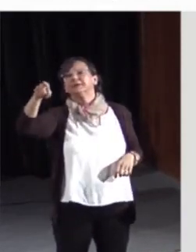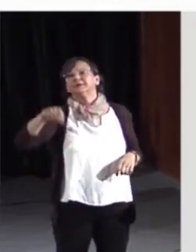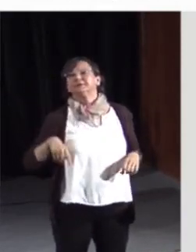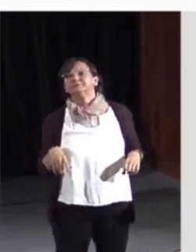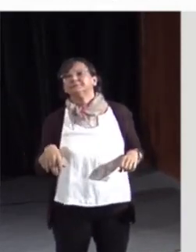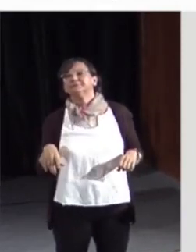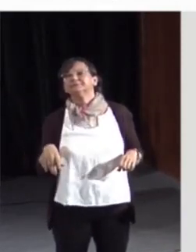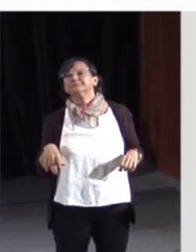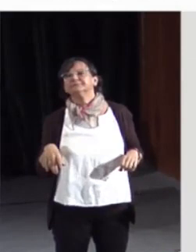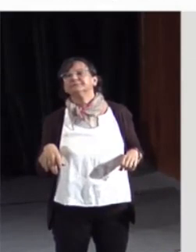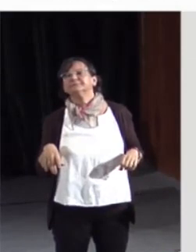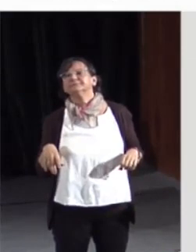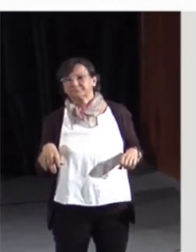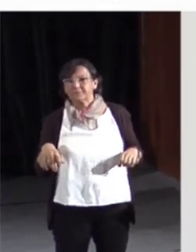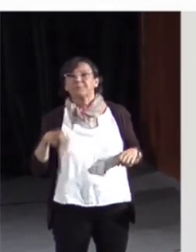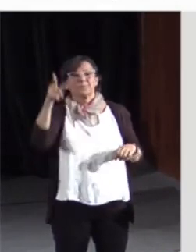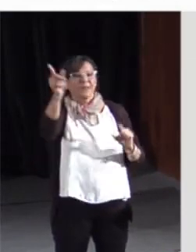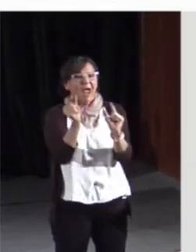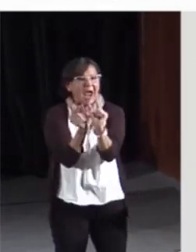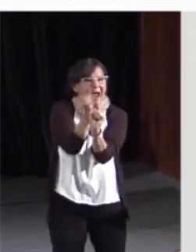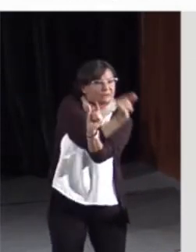en la siguiente diapositiva.